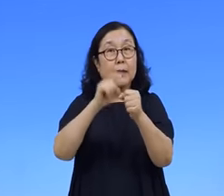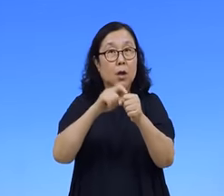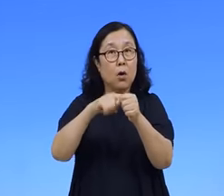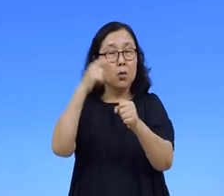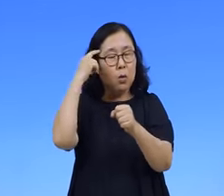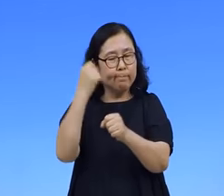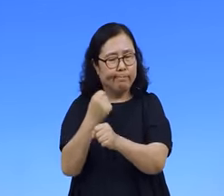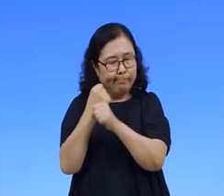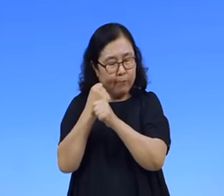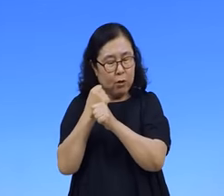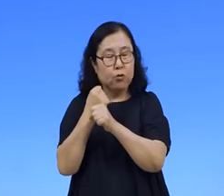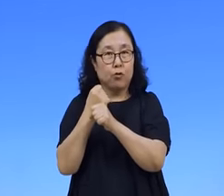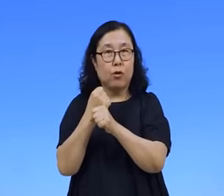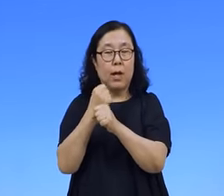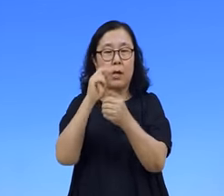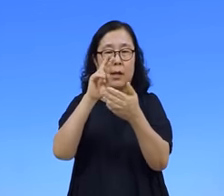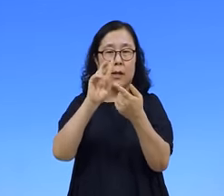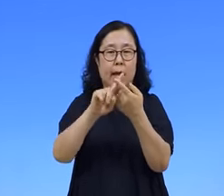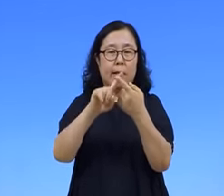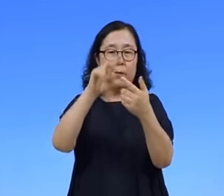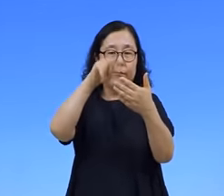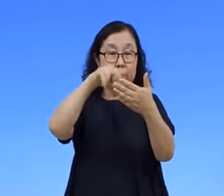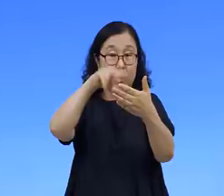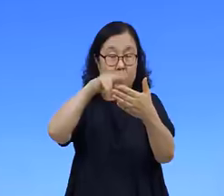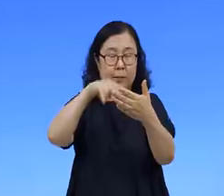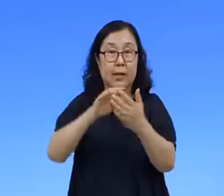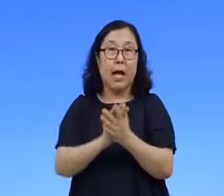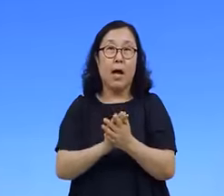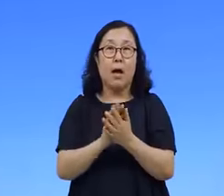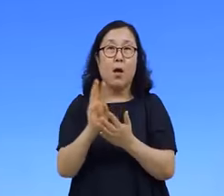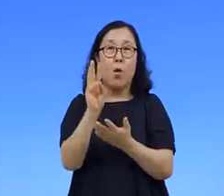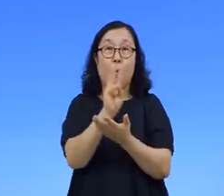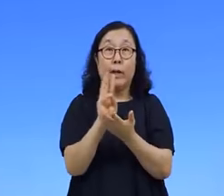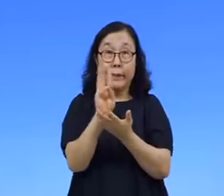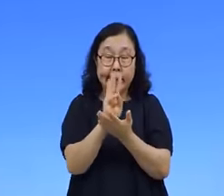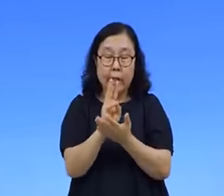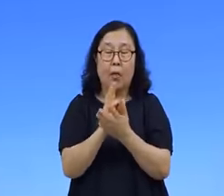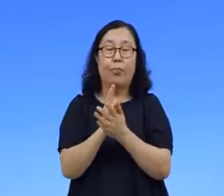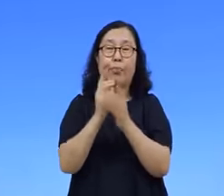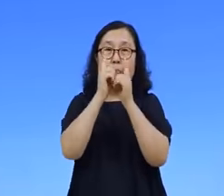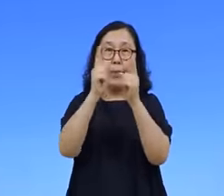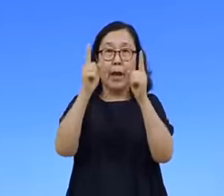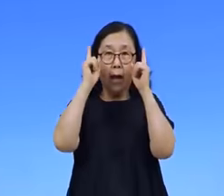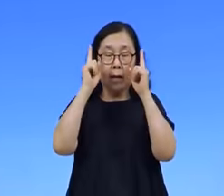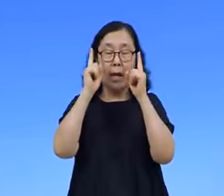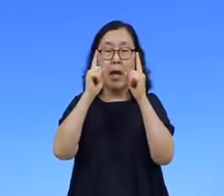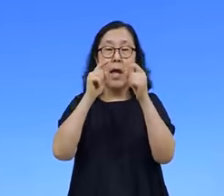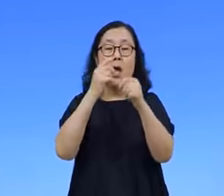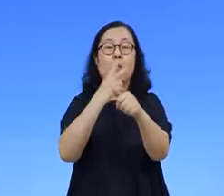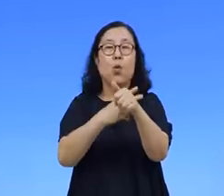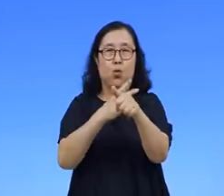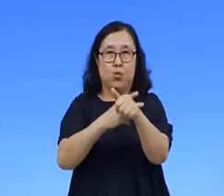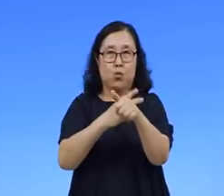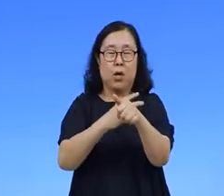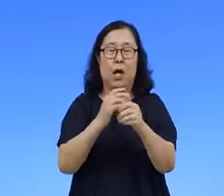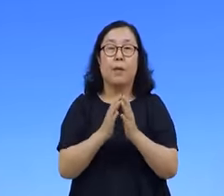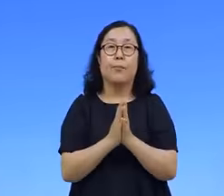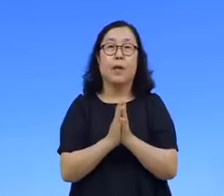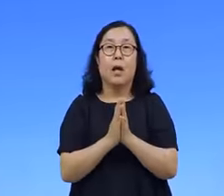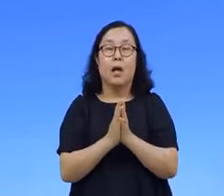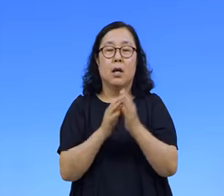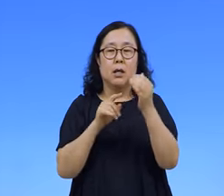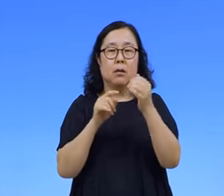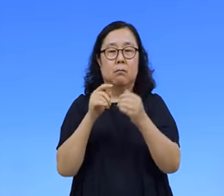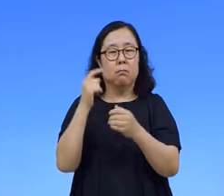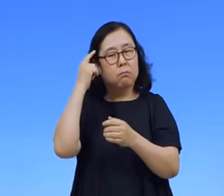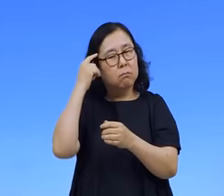내용의 글을 읽은 적이 있는데요. 미국의 워싱턴 대학교의 그 심리학과 교수랍니다. 엘마 게이츠 교수가